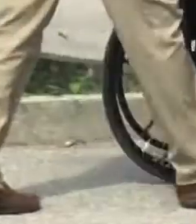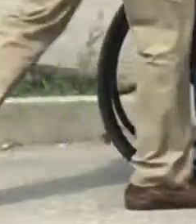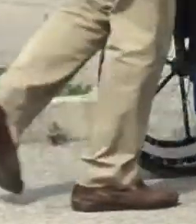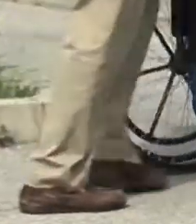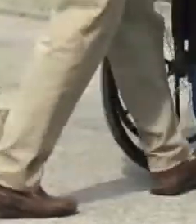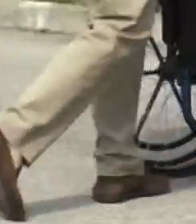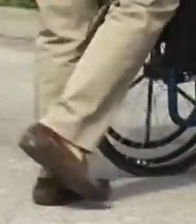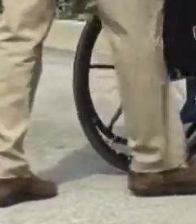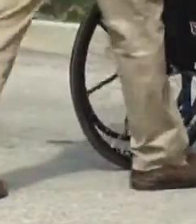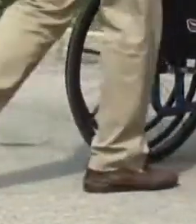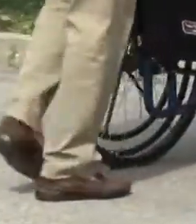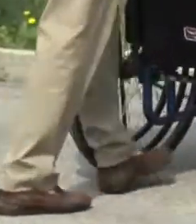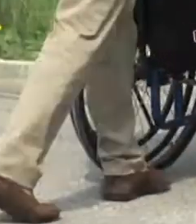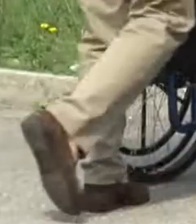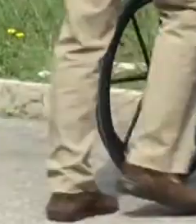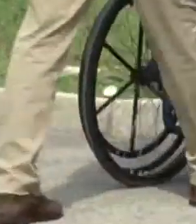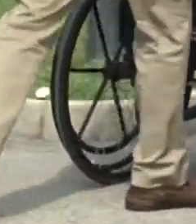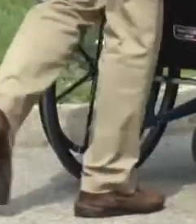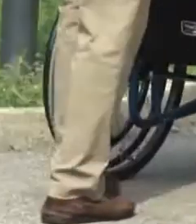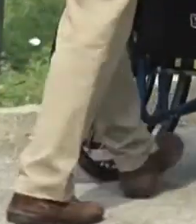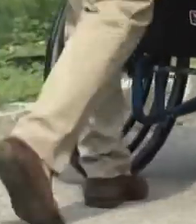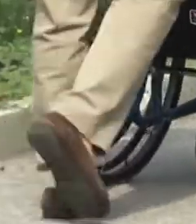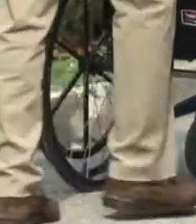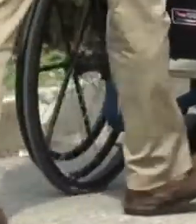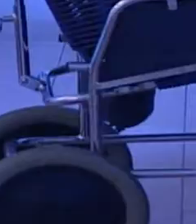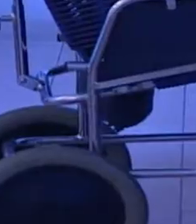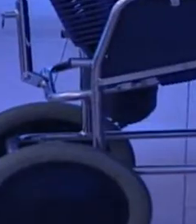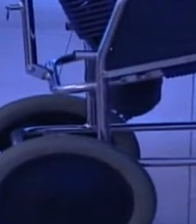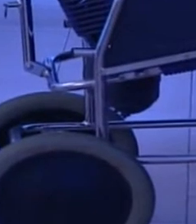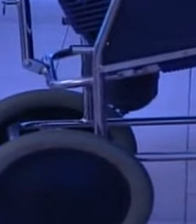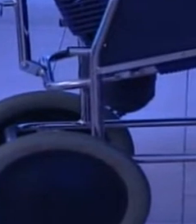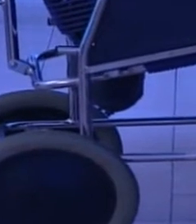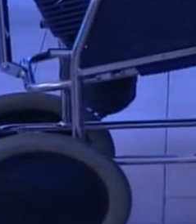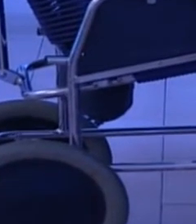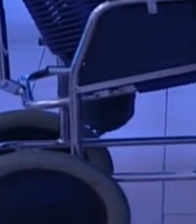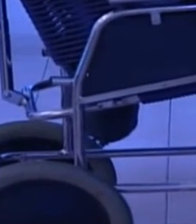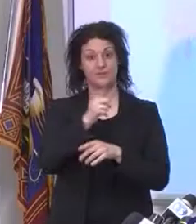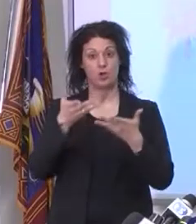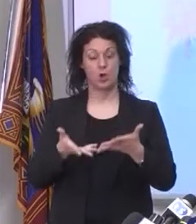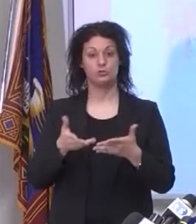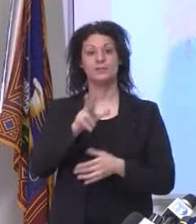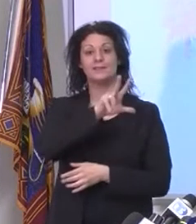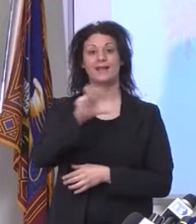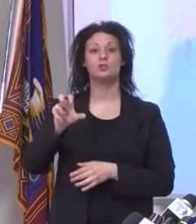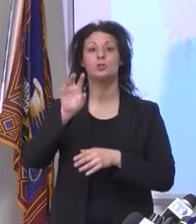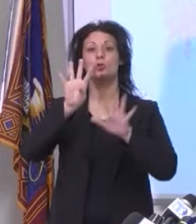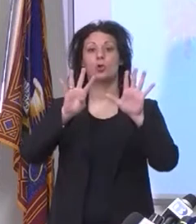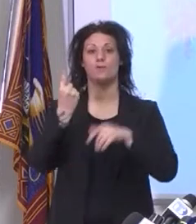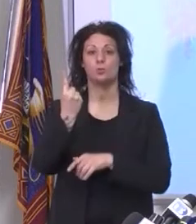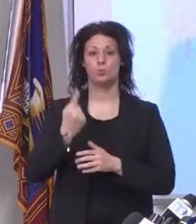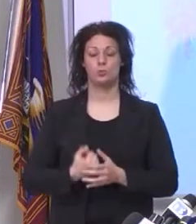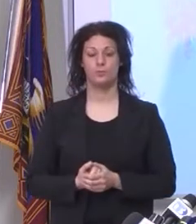decessi complessivi, con la maggioranza che tristemente si registra proprio nelle case di riposo. Quindi rispetto ai